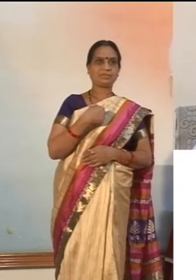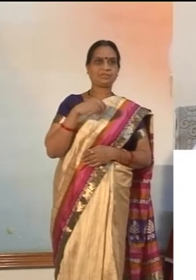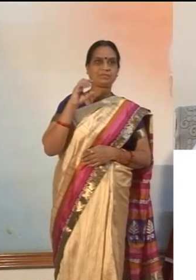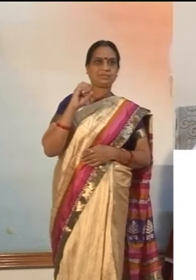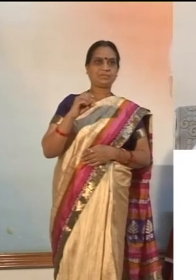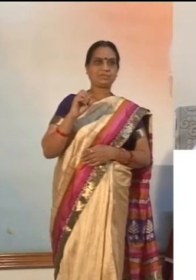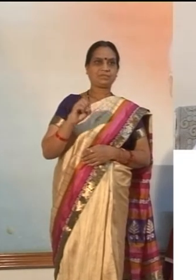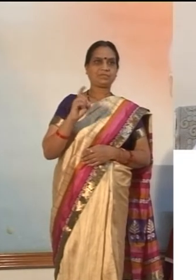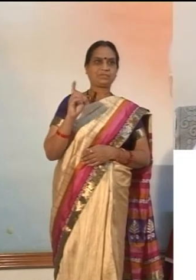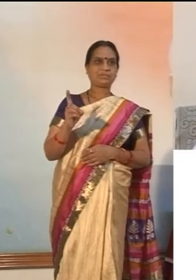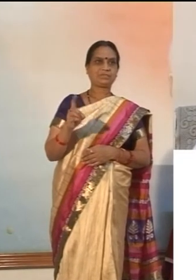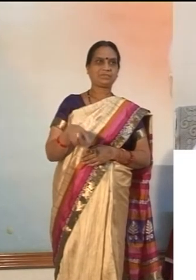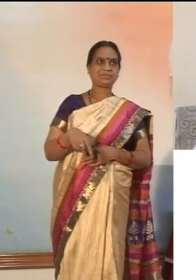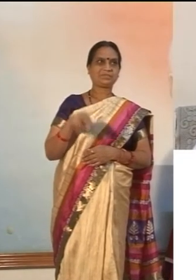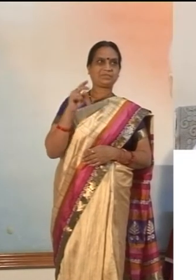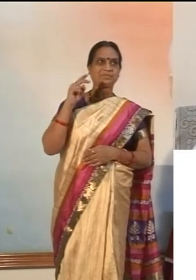परमात्मा कहते हैं,